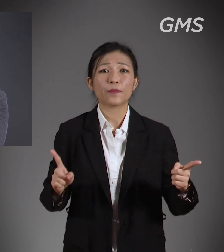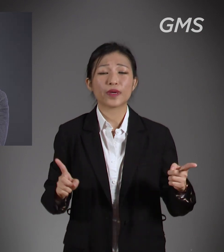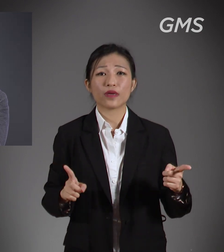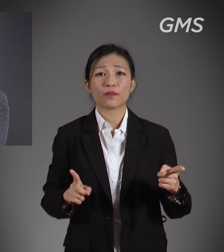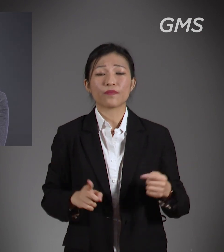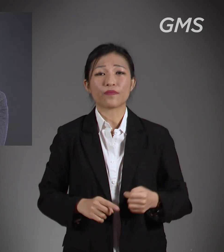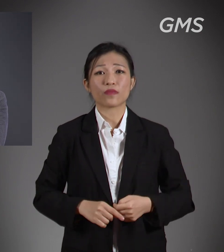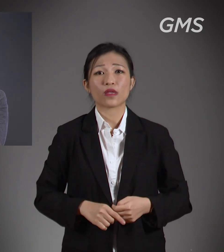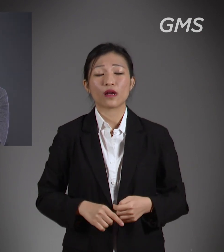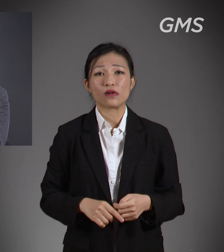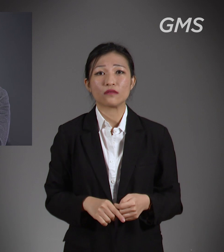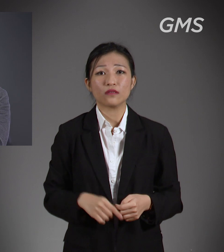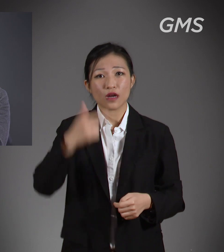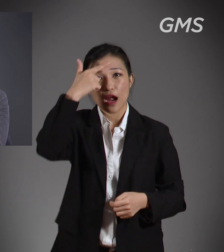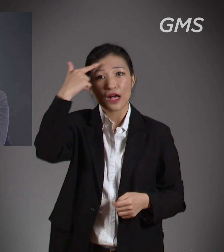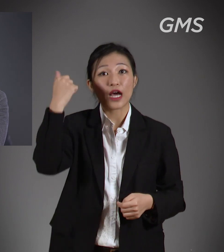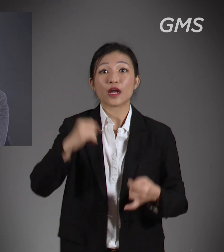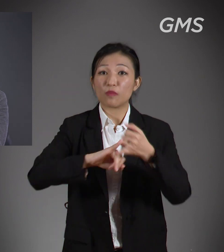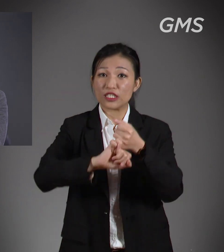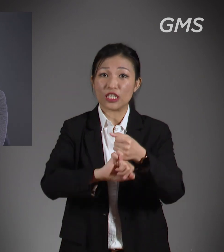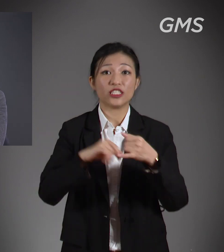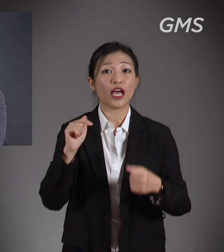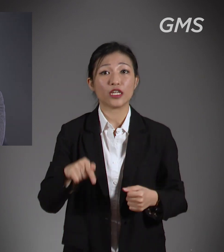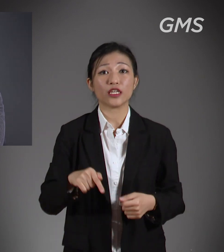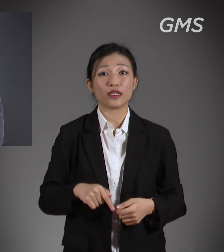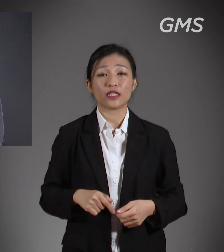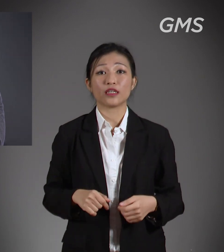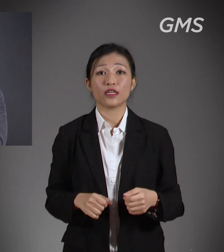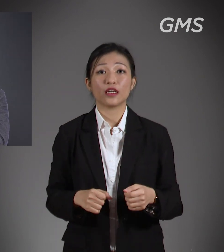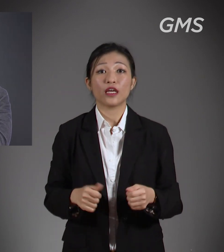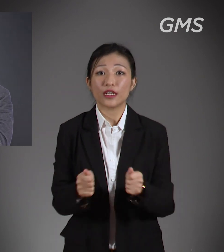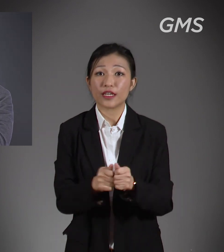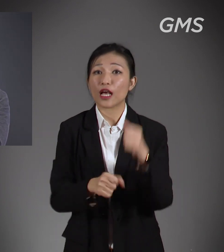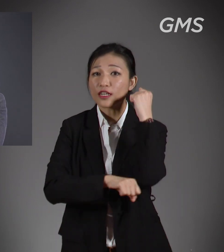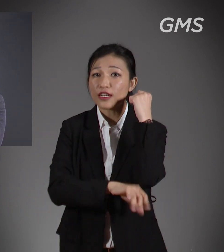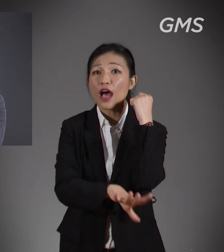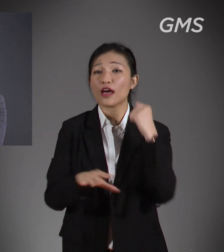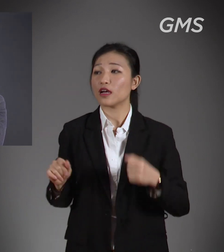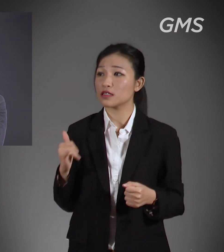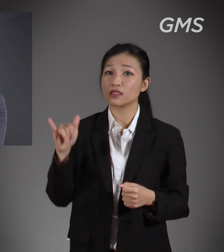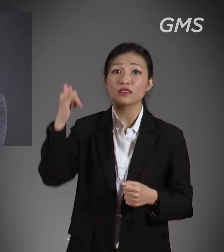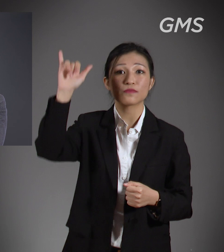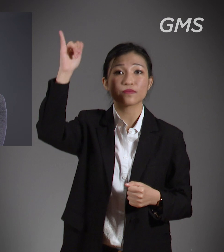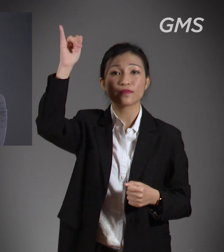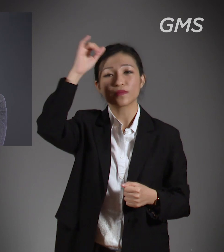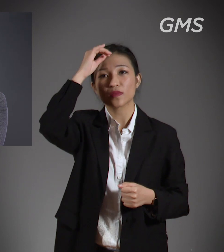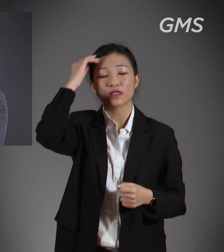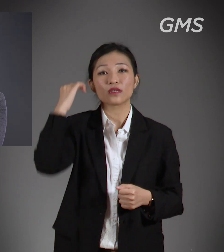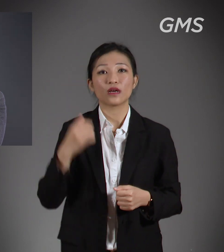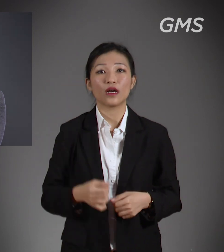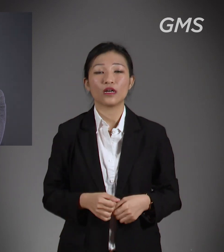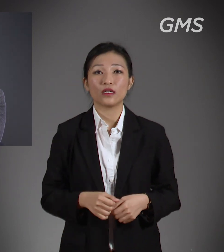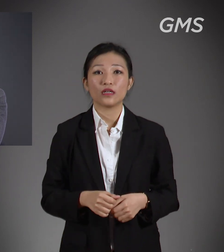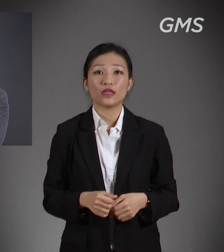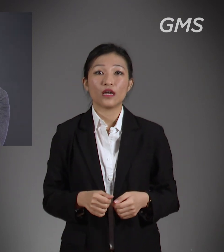dimeteraikan dengan darah yang kekal, maka saudara dan saya bisa berkata bahwa firman Allah di dalam Yesus, segala janji